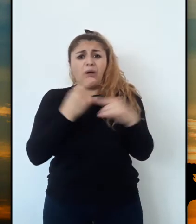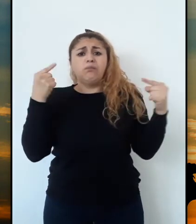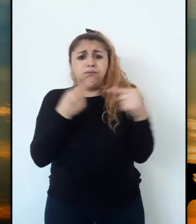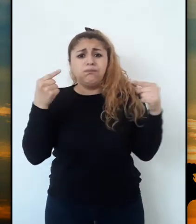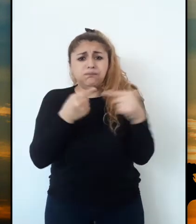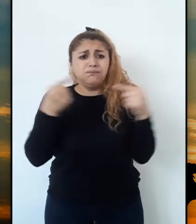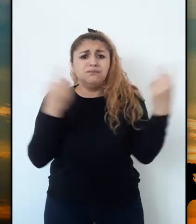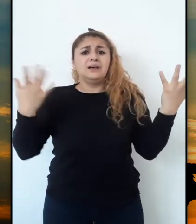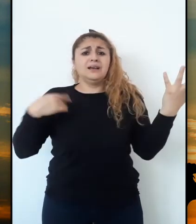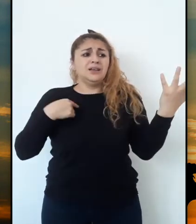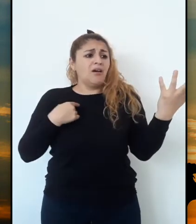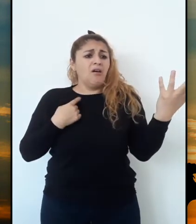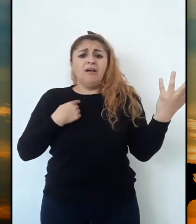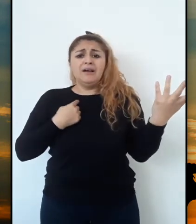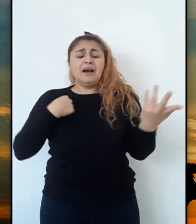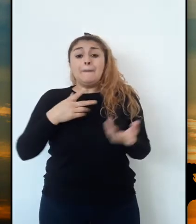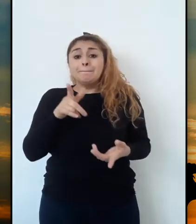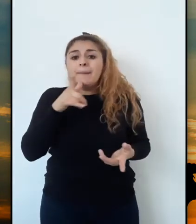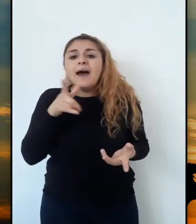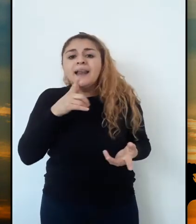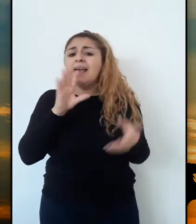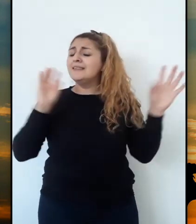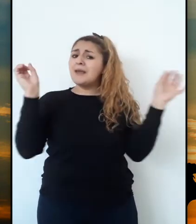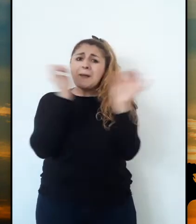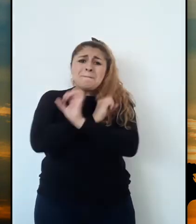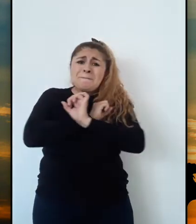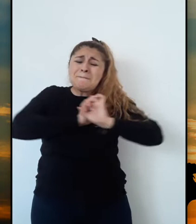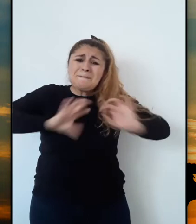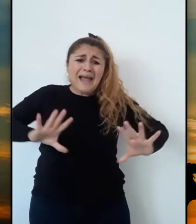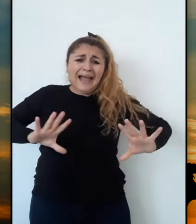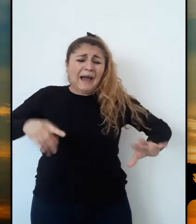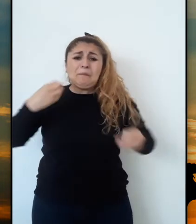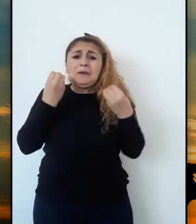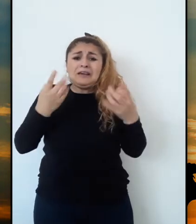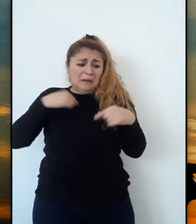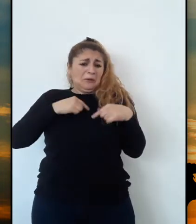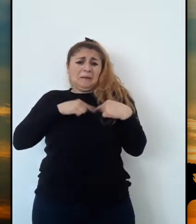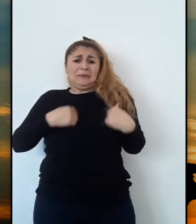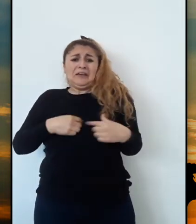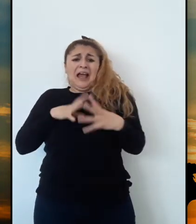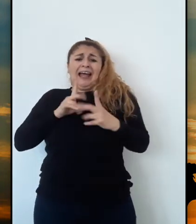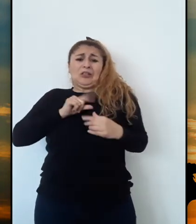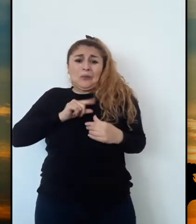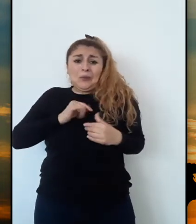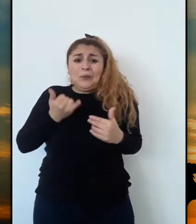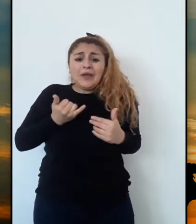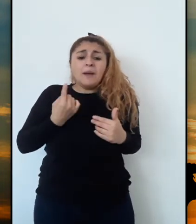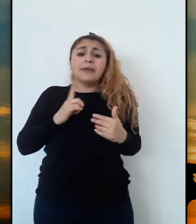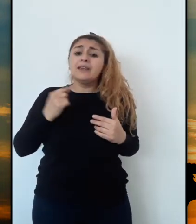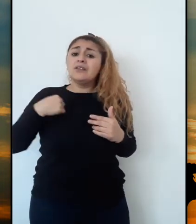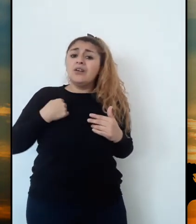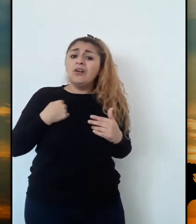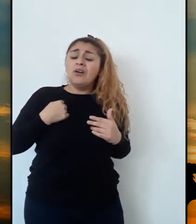choses mal. Las cosas que son buenas y las cosas que son malas. Toutes choses concourent au bien de celui qui aime